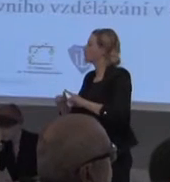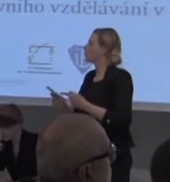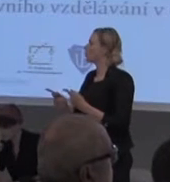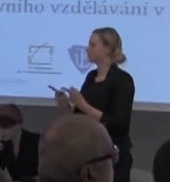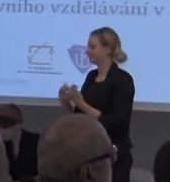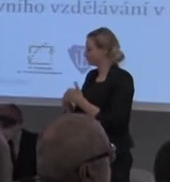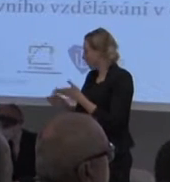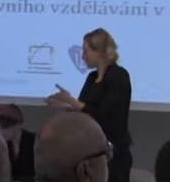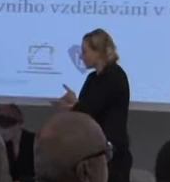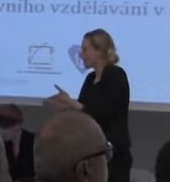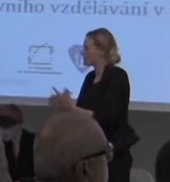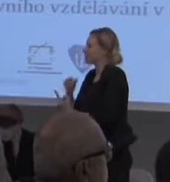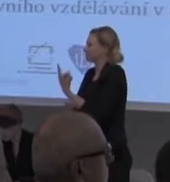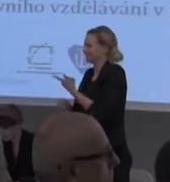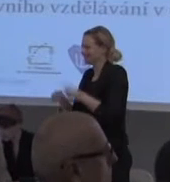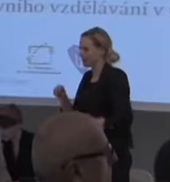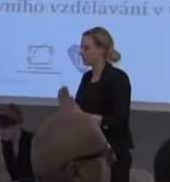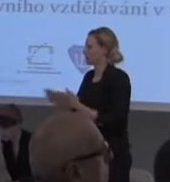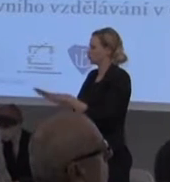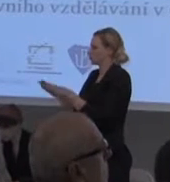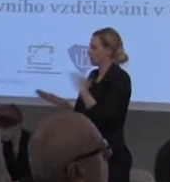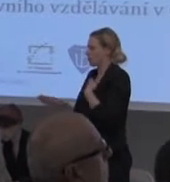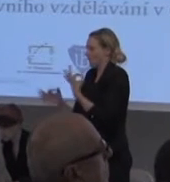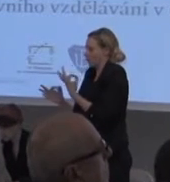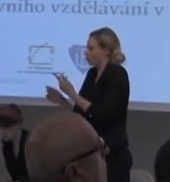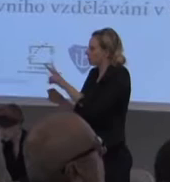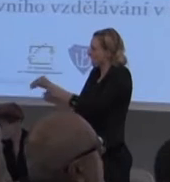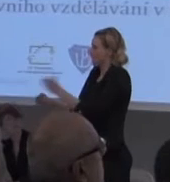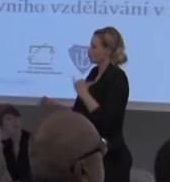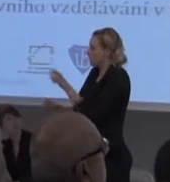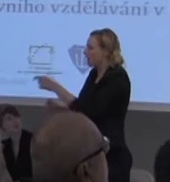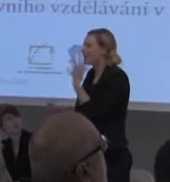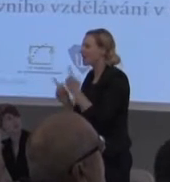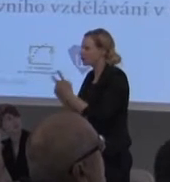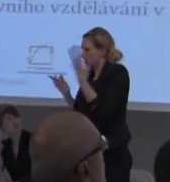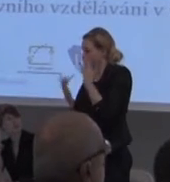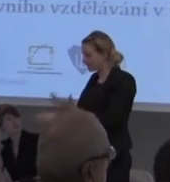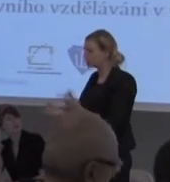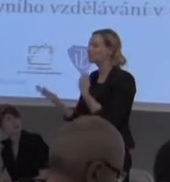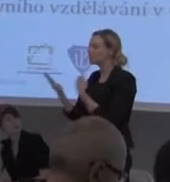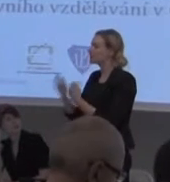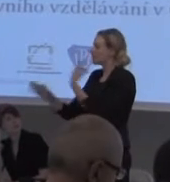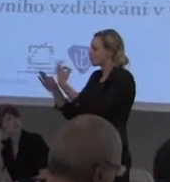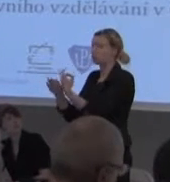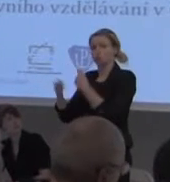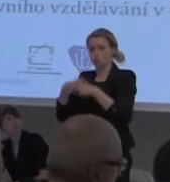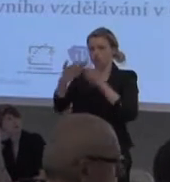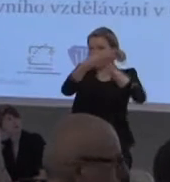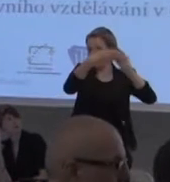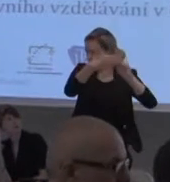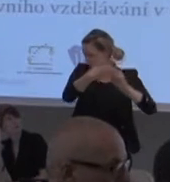něco, s čím se potřebujete svěřit, abyste to tam napsali. A naopak, kdyby někdo měl